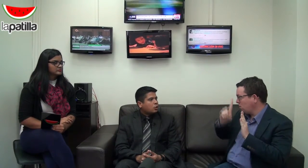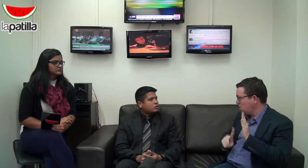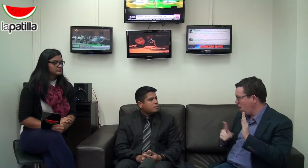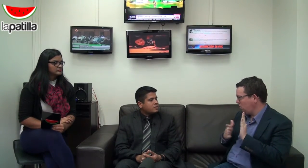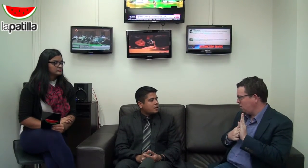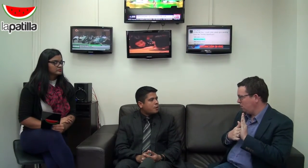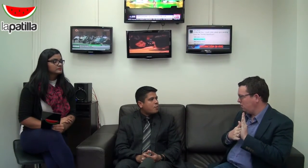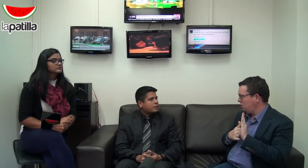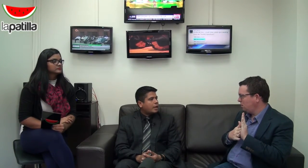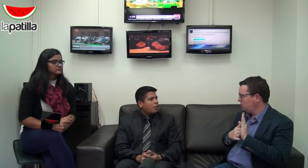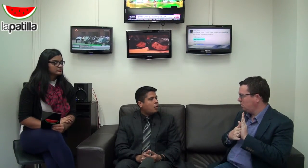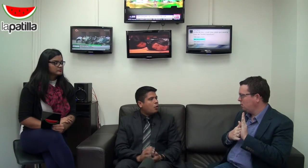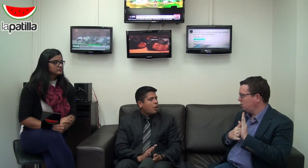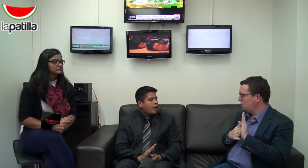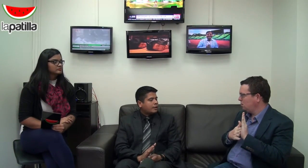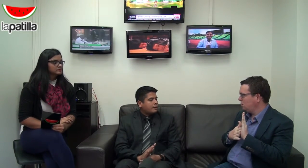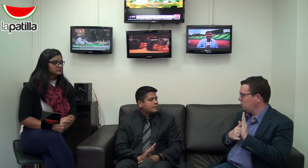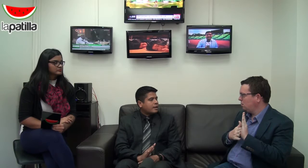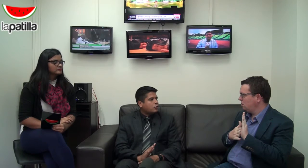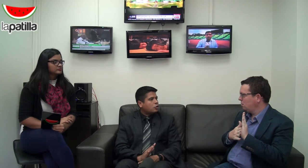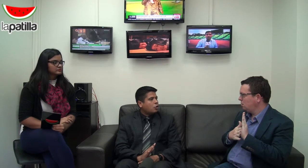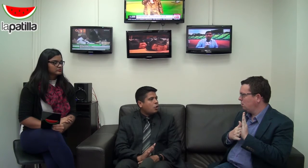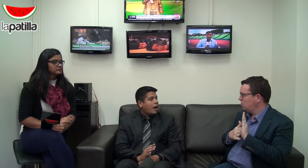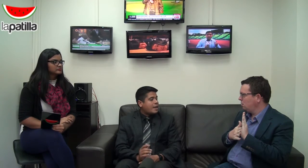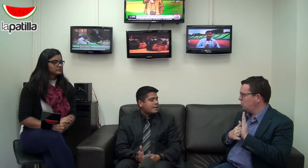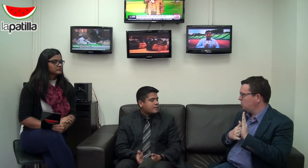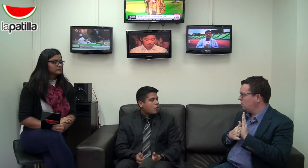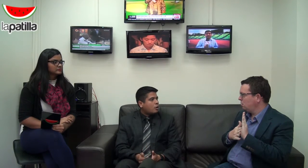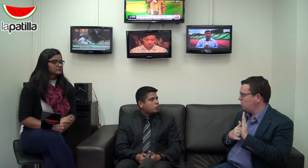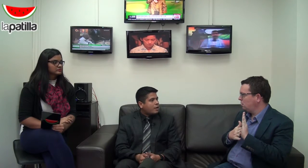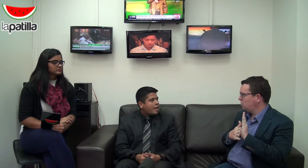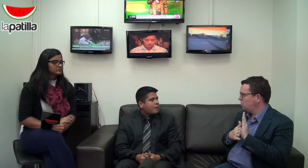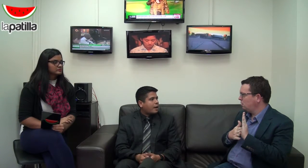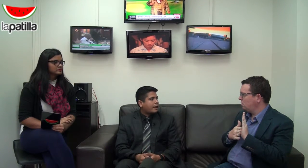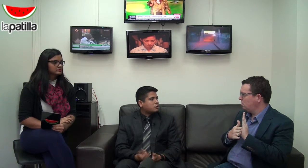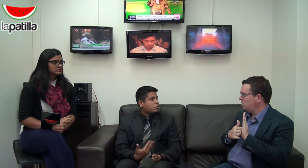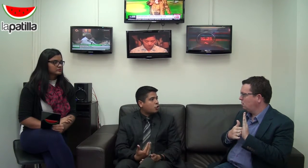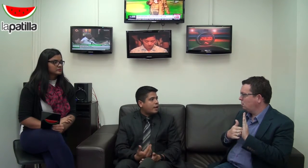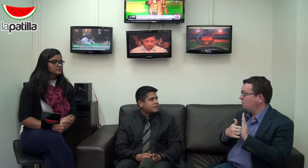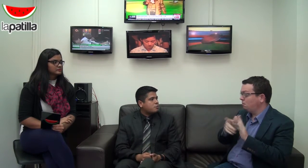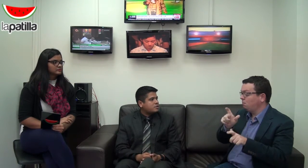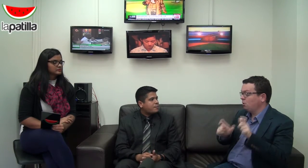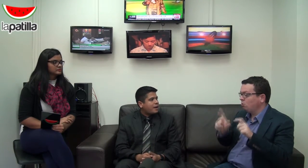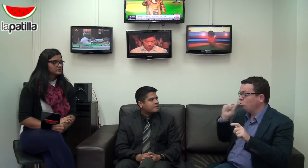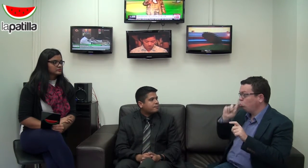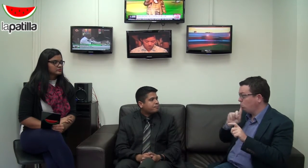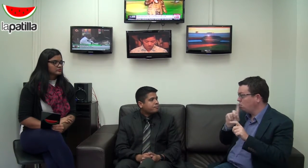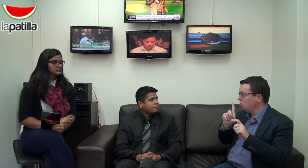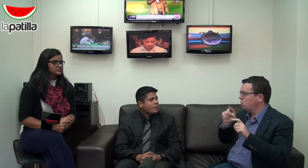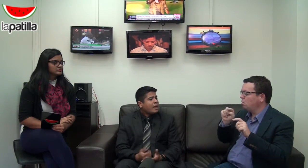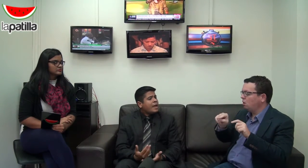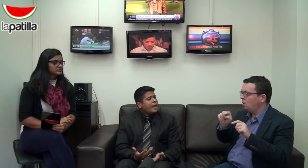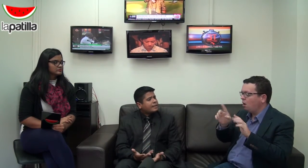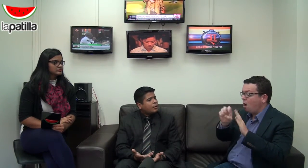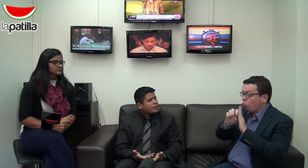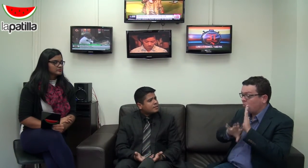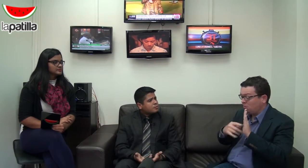estos 12 municipios hemos estado estableciendo alianzas con autoridades para la creación de ordenanzas municipales. Esta ordenanza